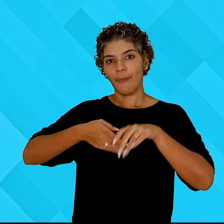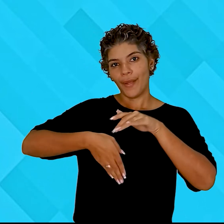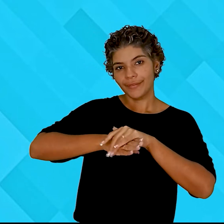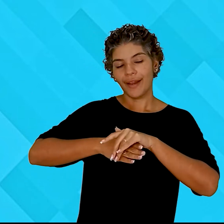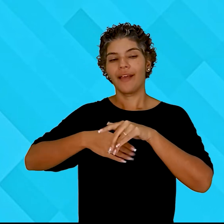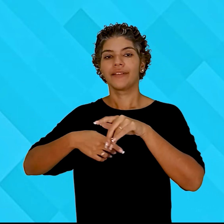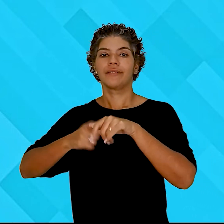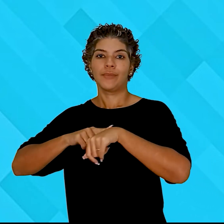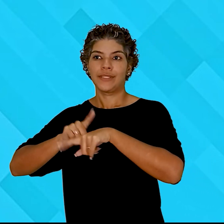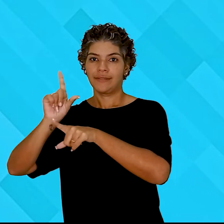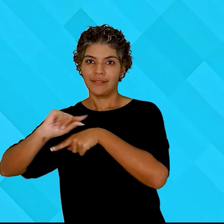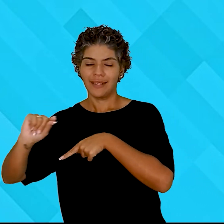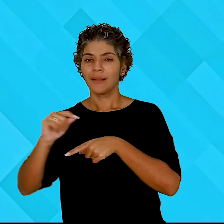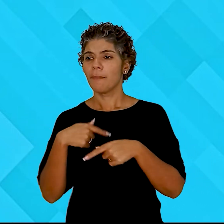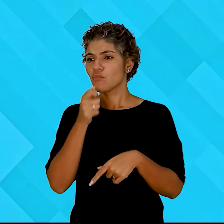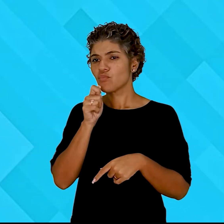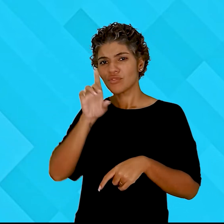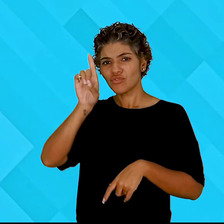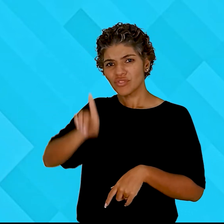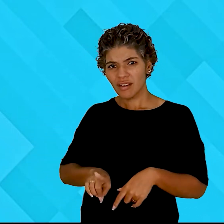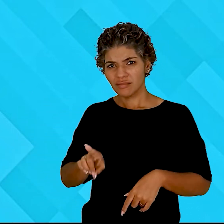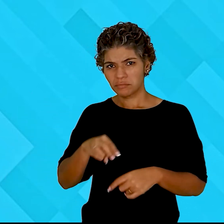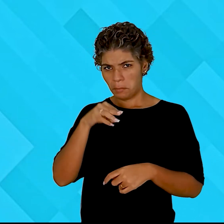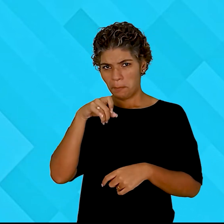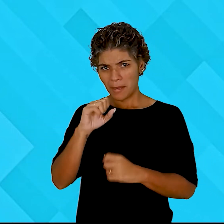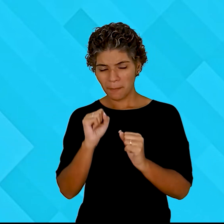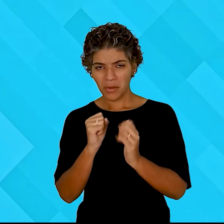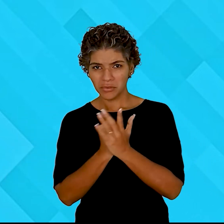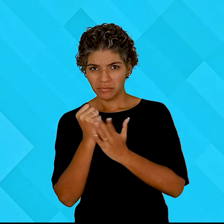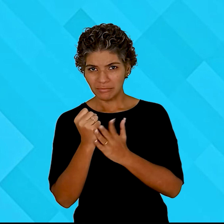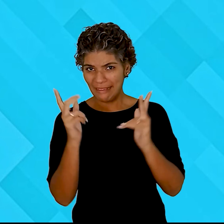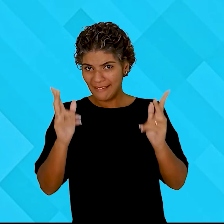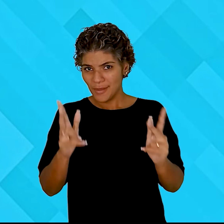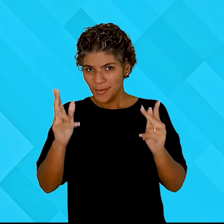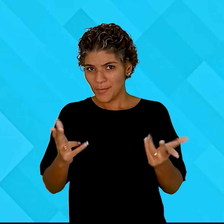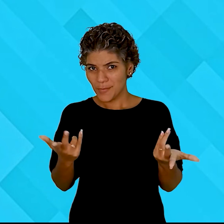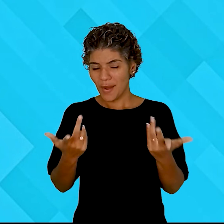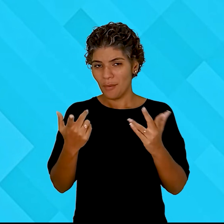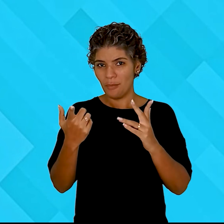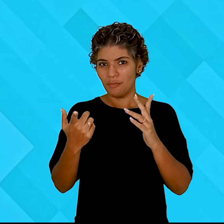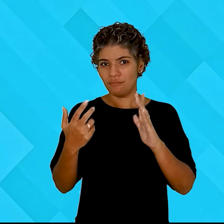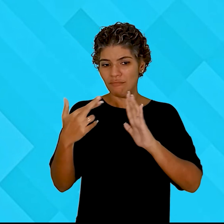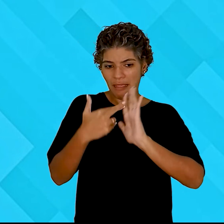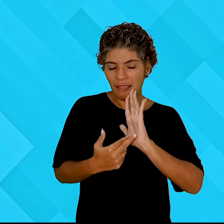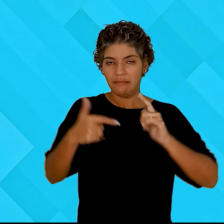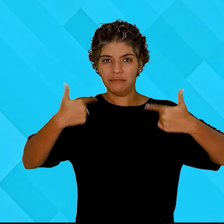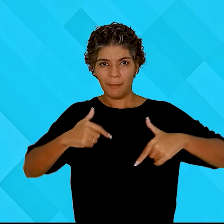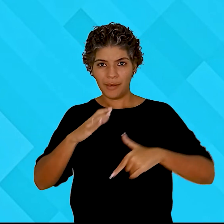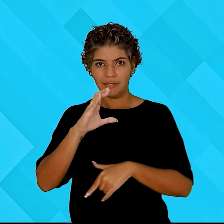direito. O MEI, ele pode ser contratado como MEI, mas com condições de empregado CLT? Isso é uma grande questão que a gente